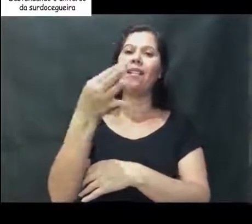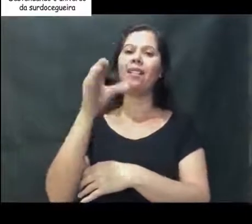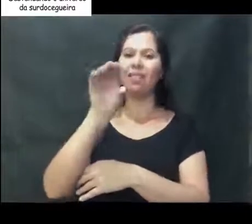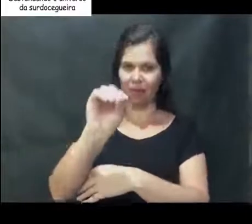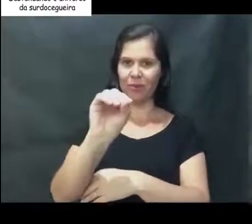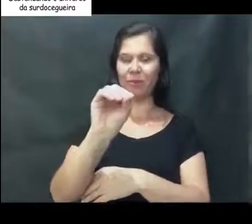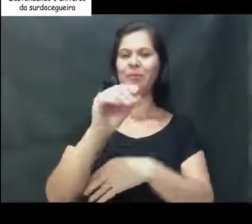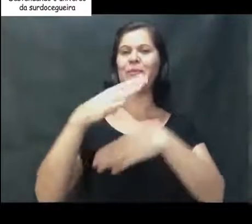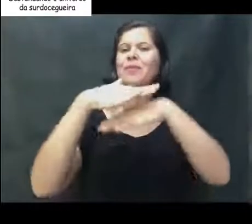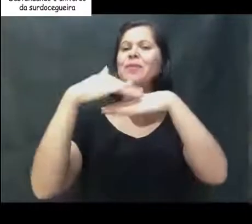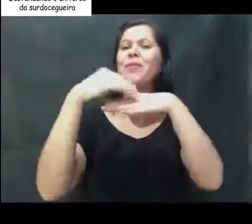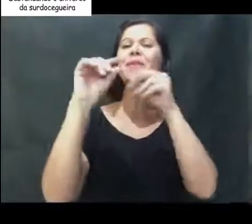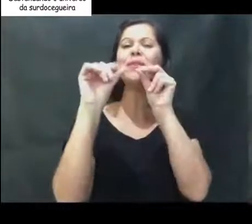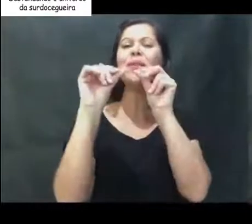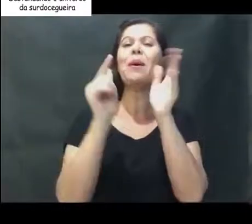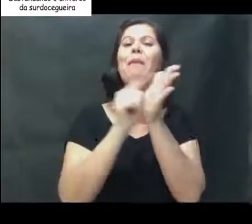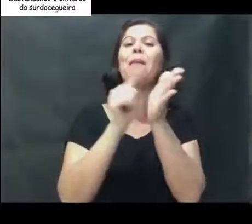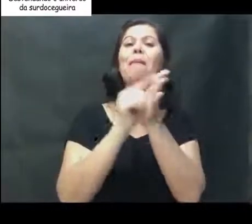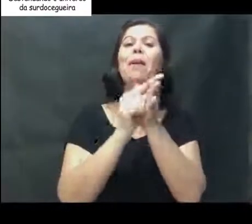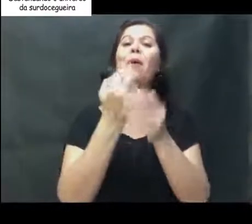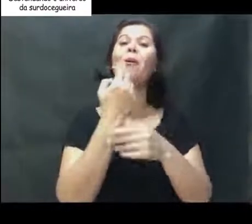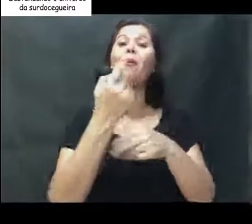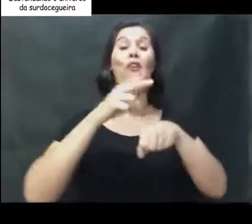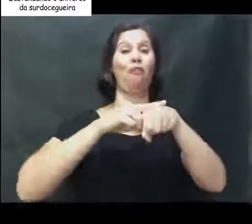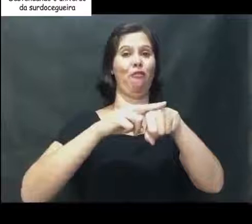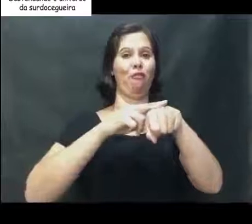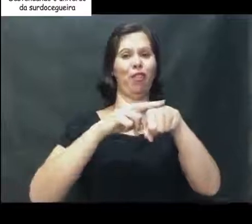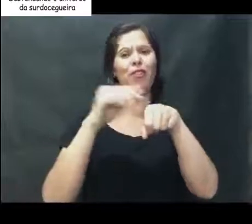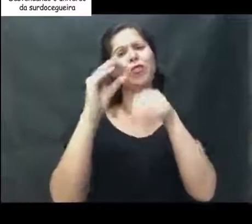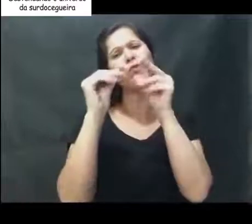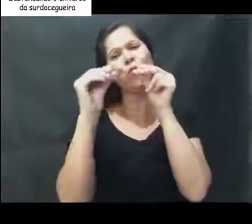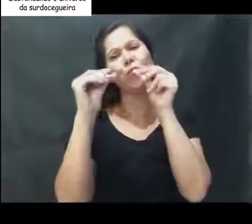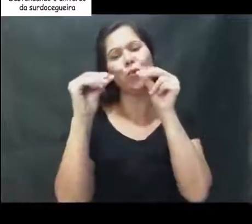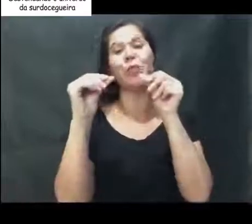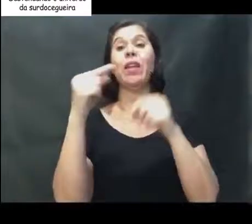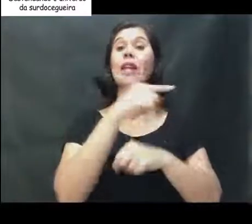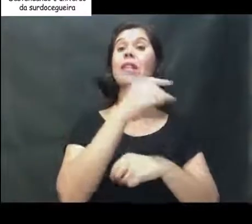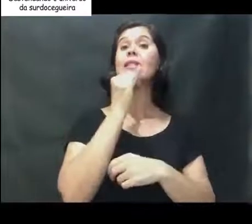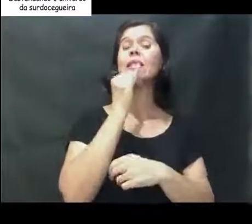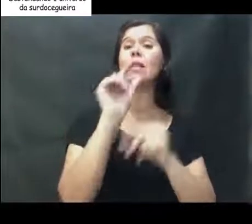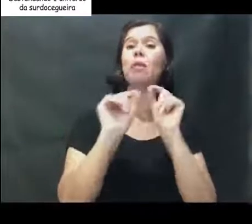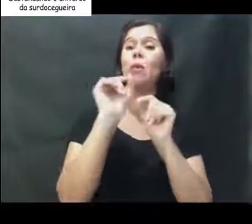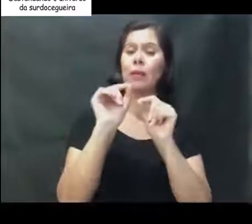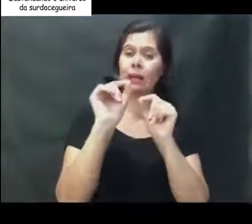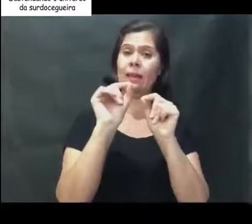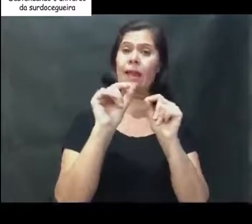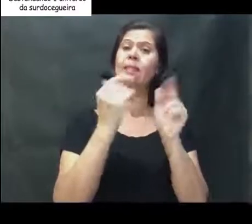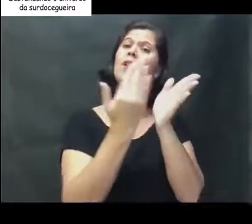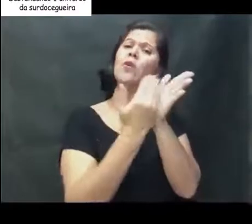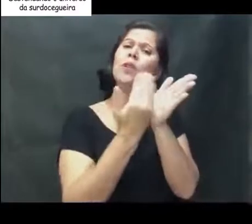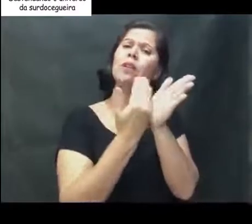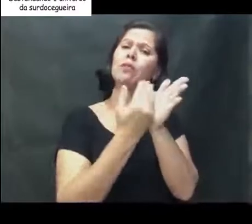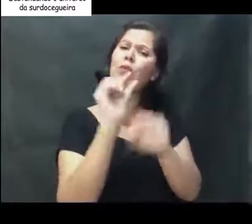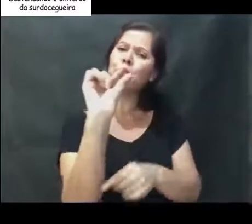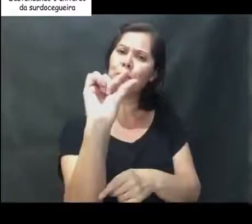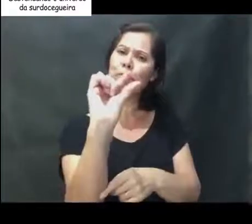textura é feita com papel camurça na cor verde. Nesse exemplo que eu estou mostrando, a pista perceptível é um livrinho